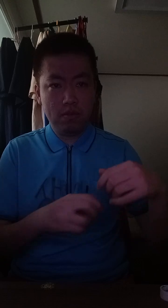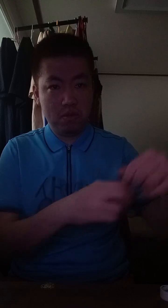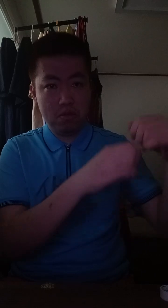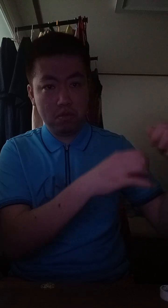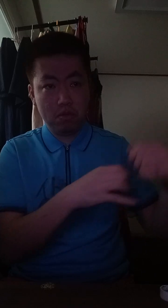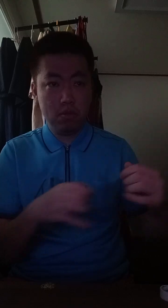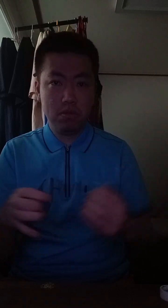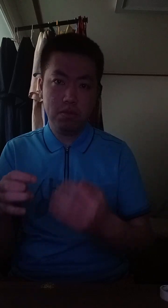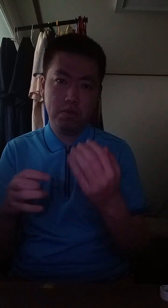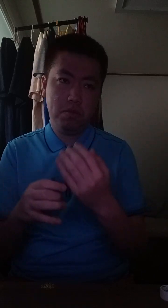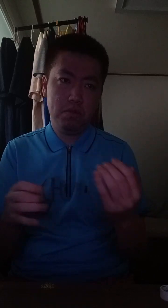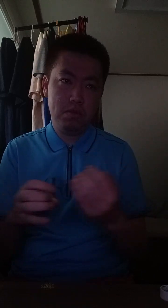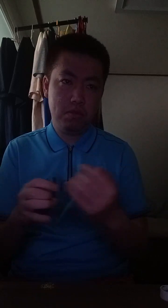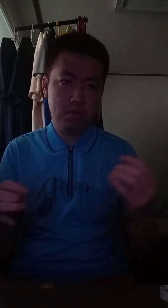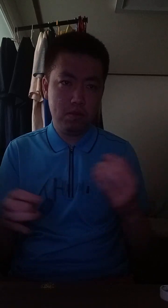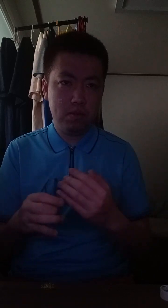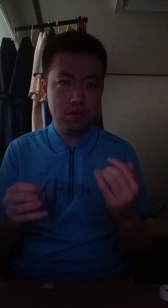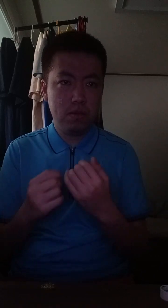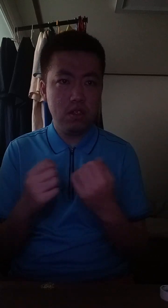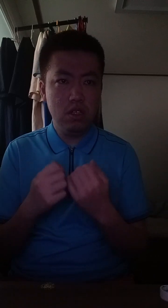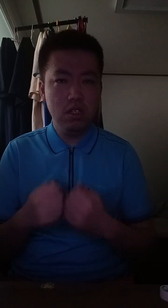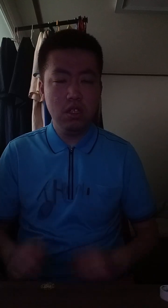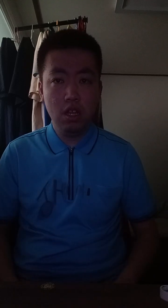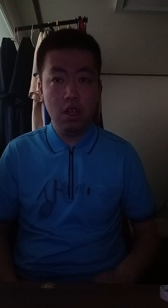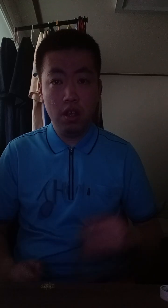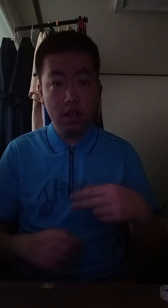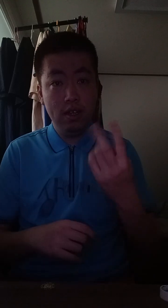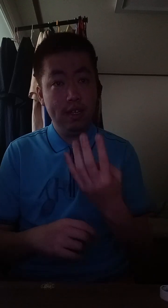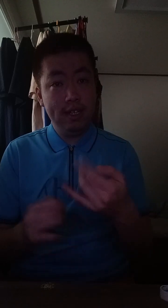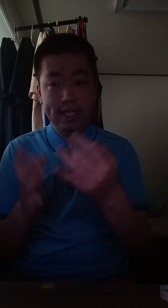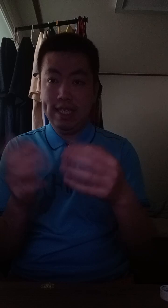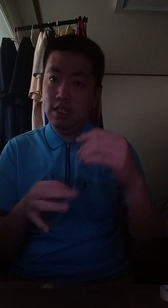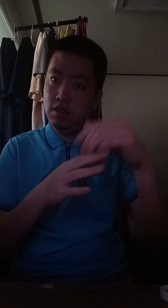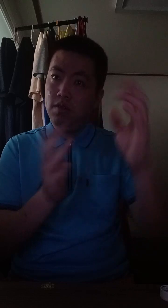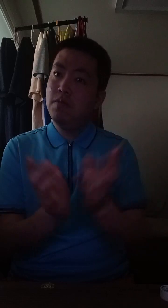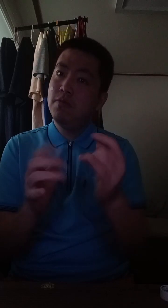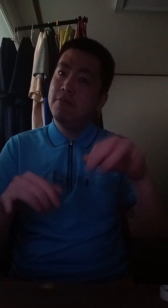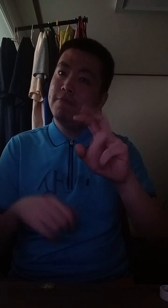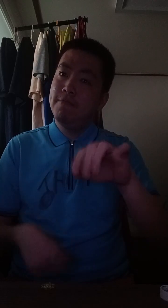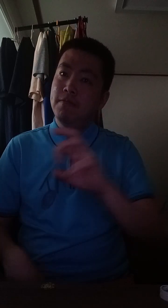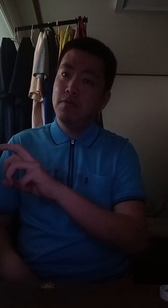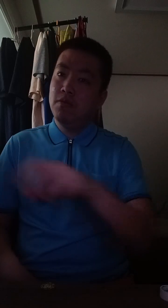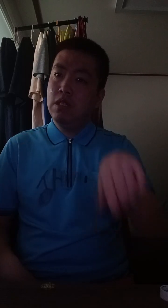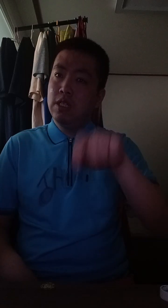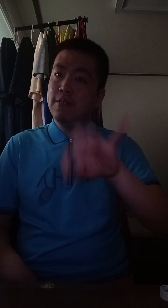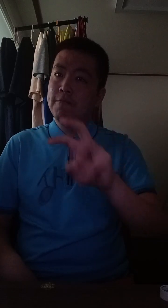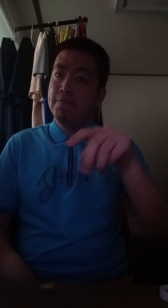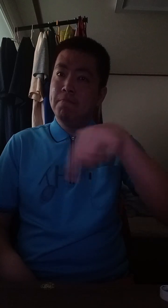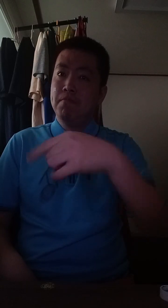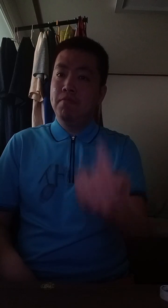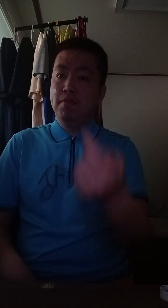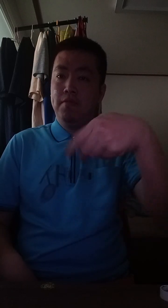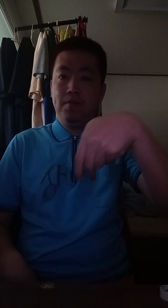수도 있잖아요. 그게 너무 겁나가지고. 서울 지하철 승강장의 약 18%, 3,300여 곳의 승강장